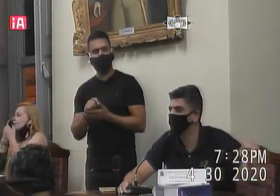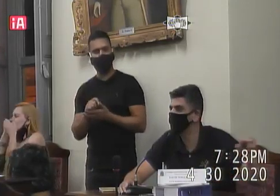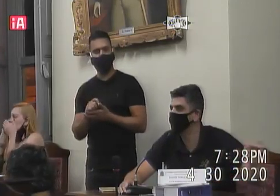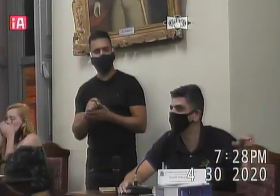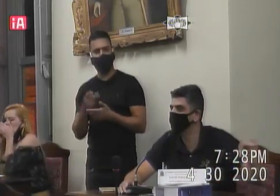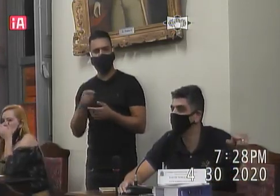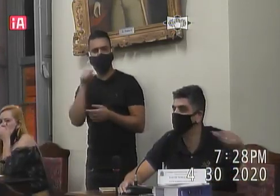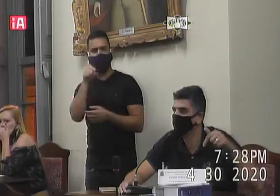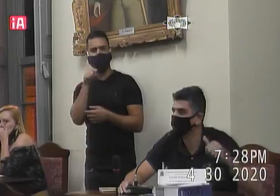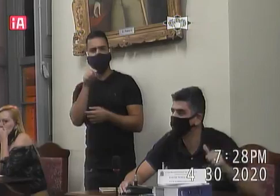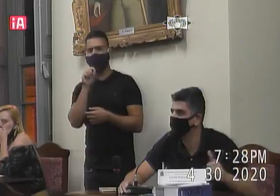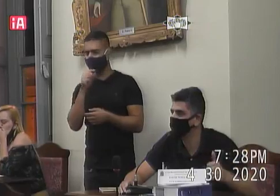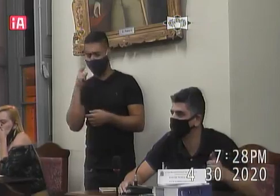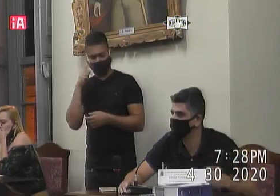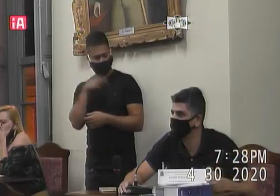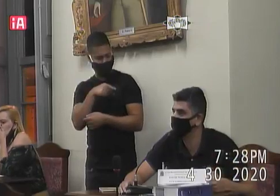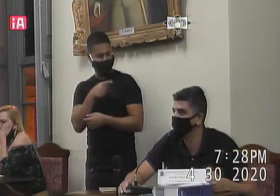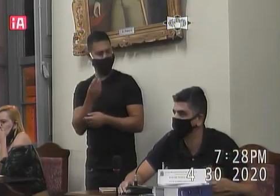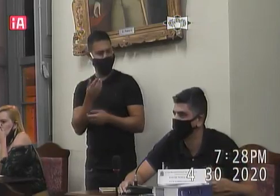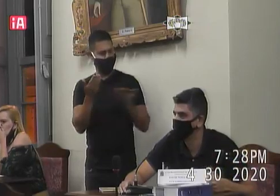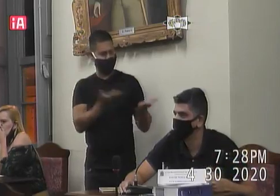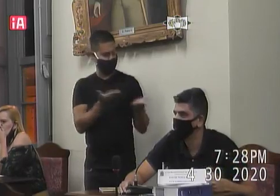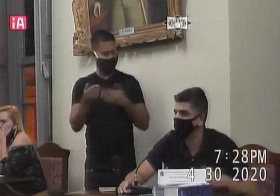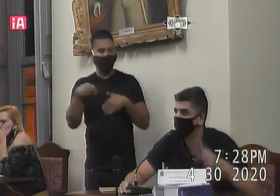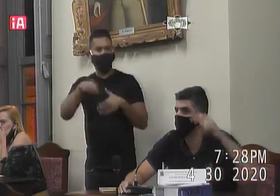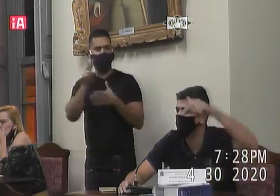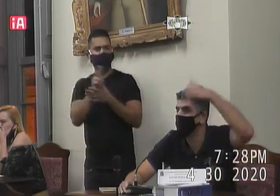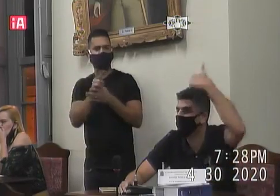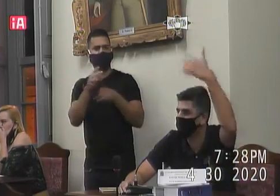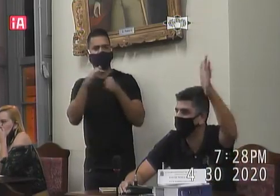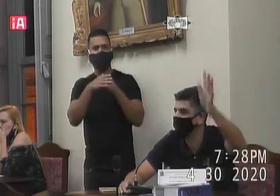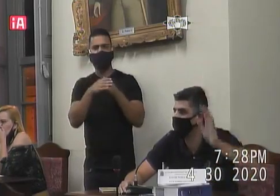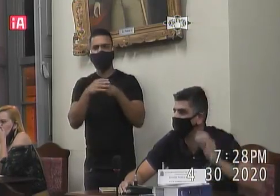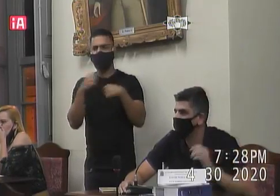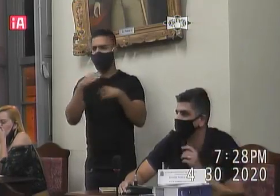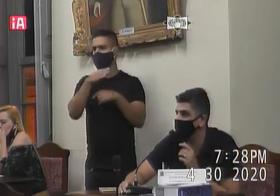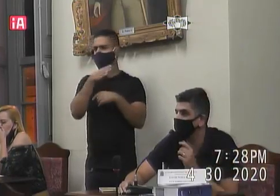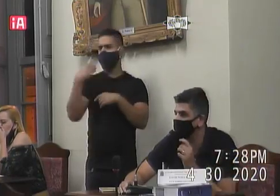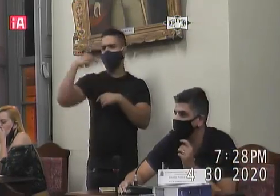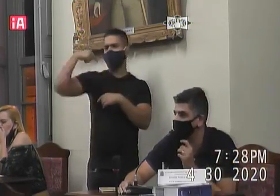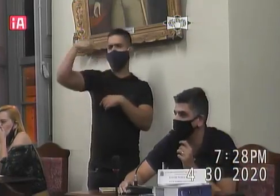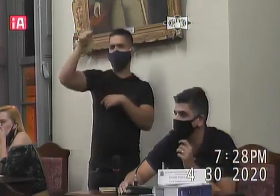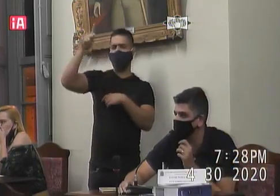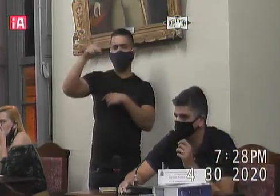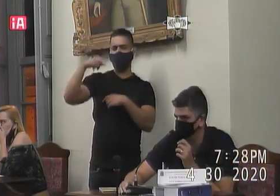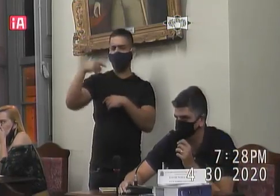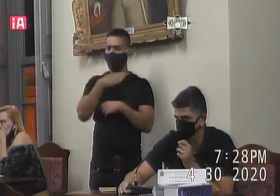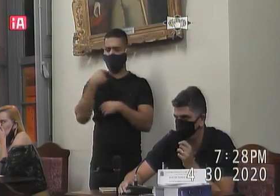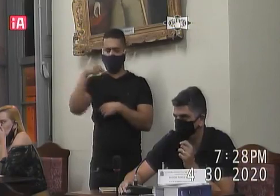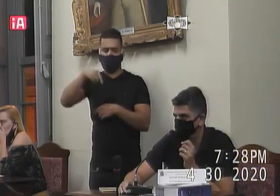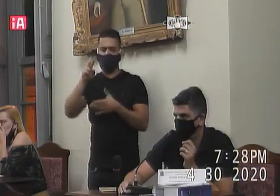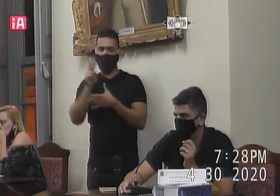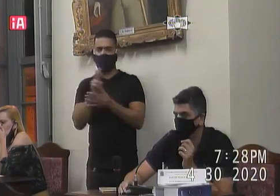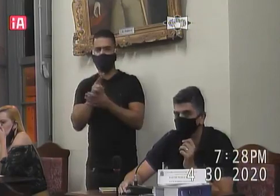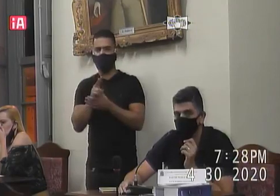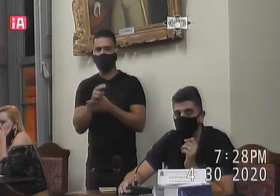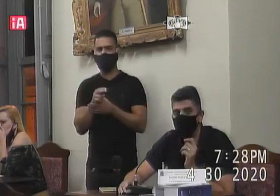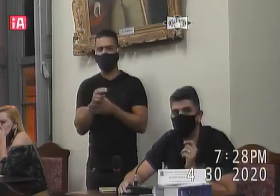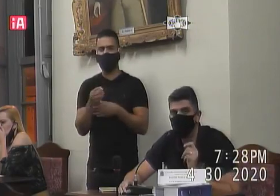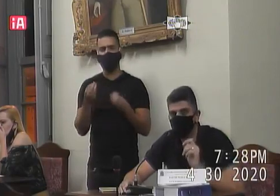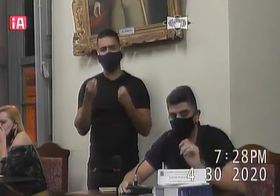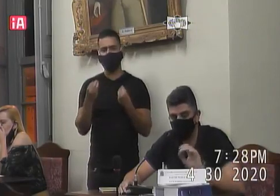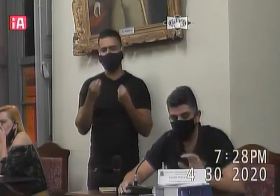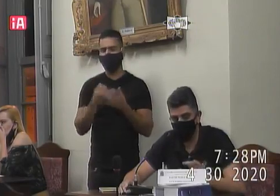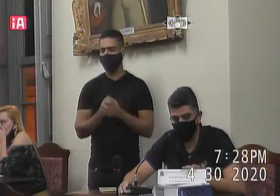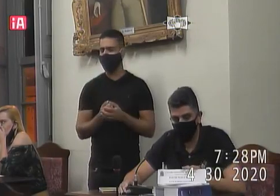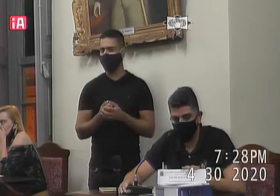aí, ó, é o que estão trazendo para Valença, doença. Era para morrer lá para Caixa Prego e está morrendo aqui. E aí